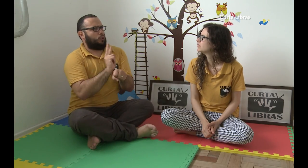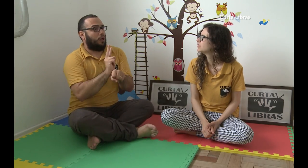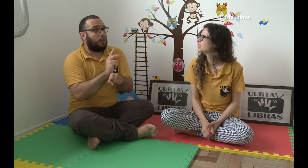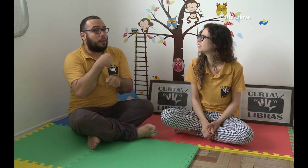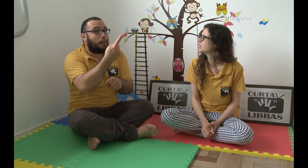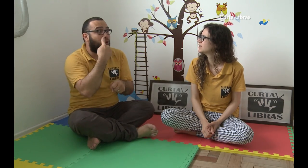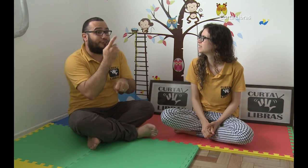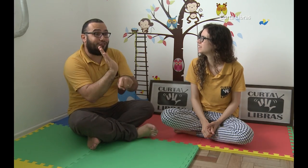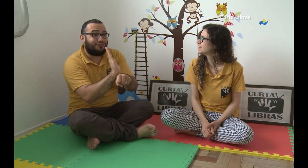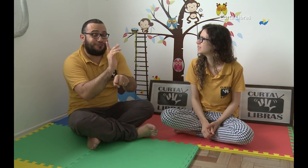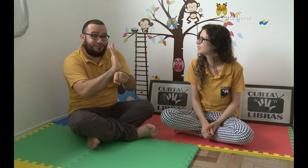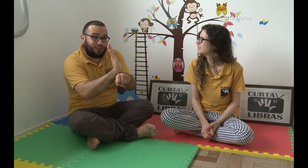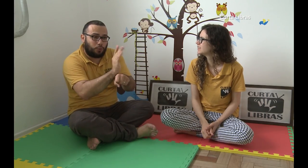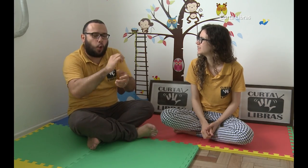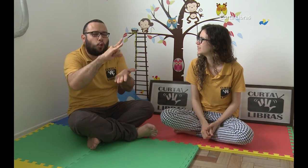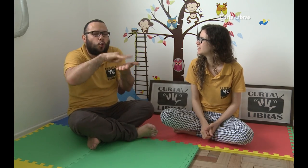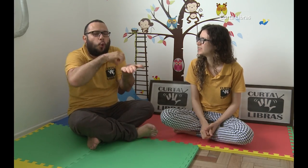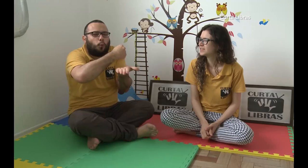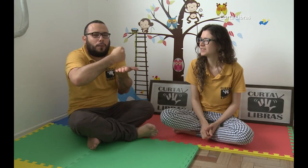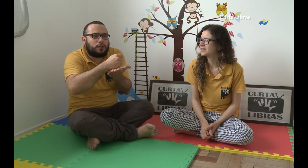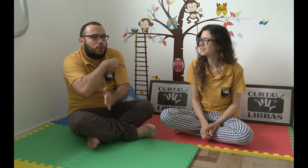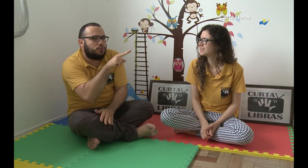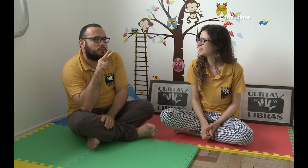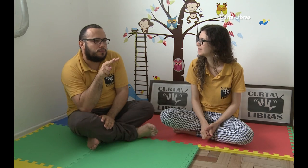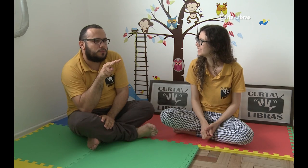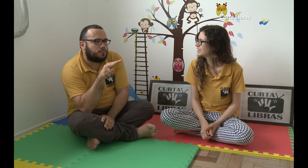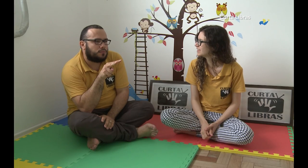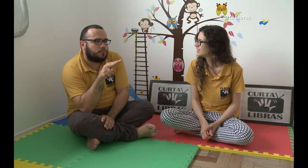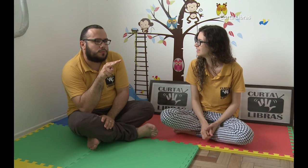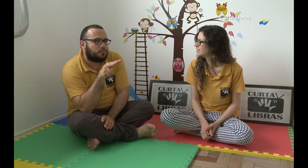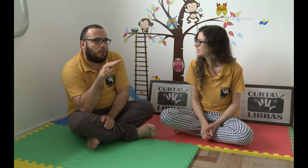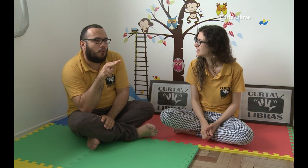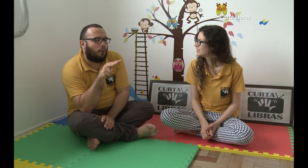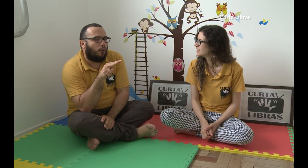E acabamos optando então Pelo parto natural na água